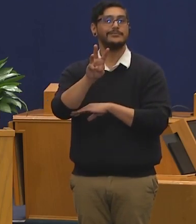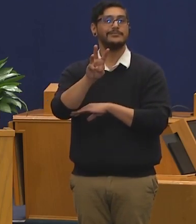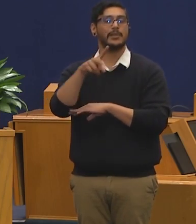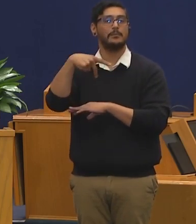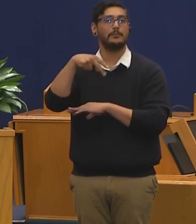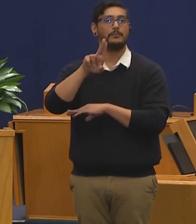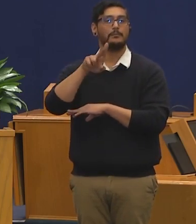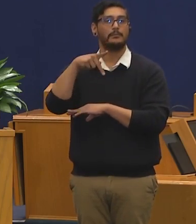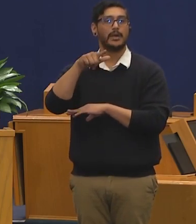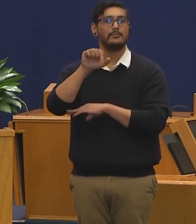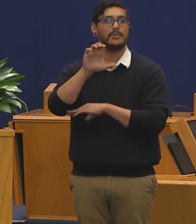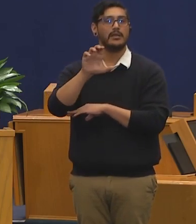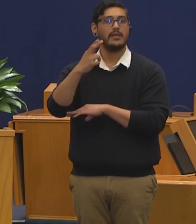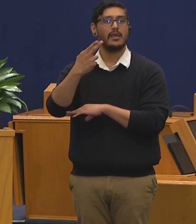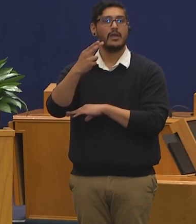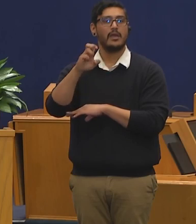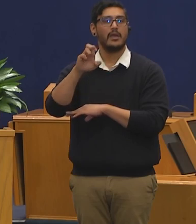en